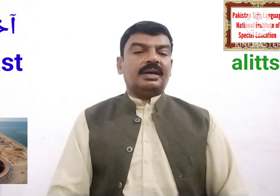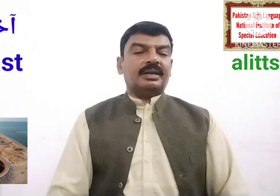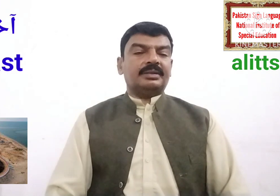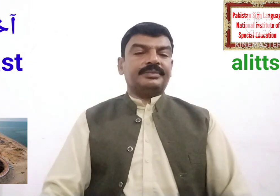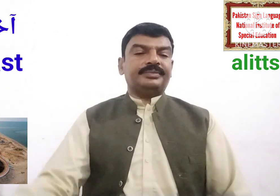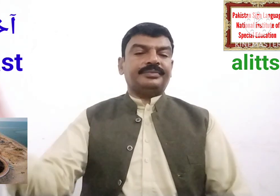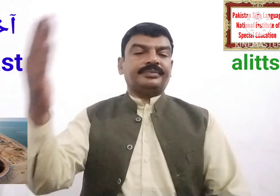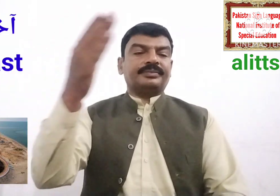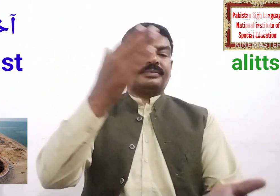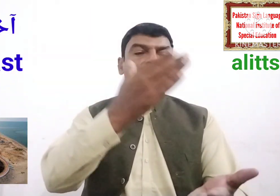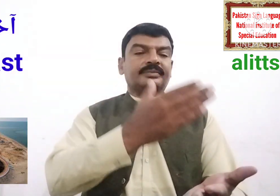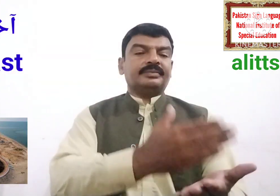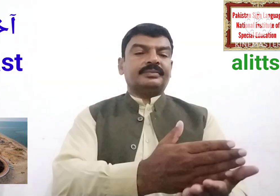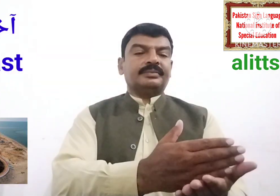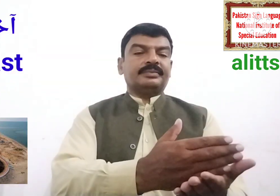आखिरकार,